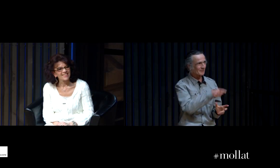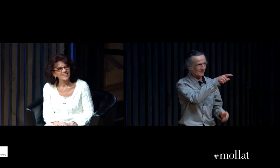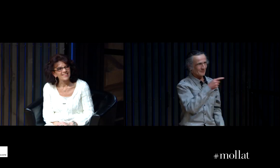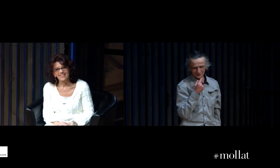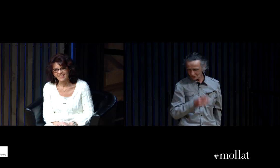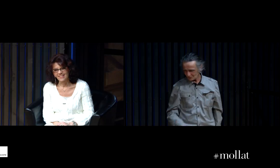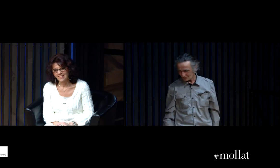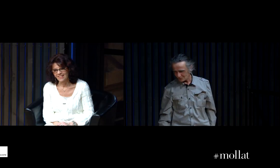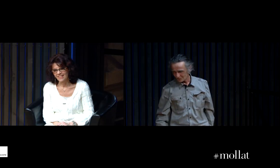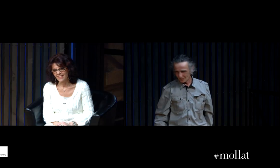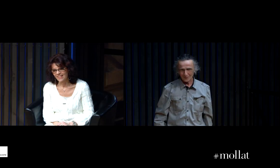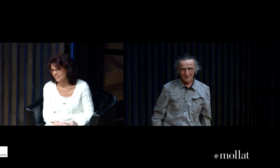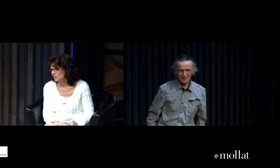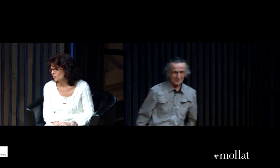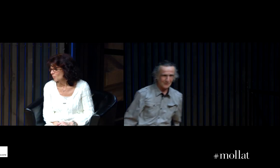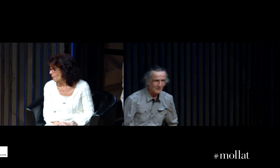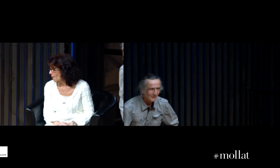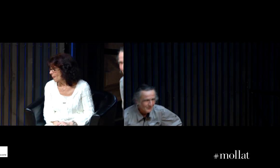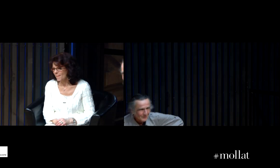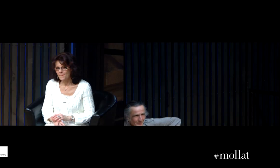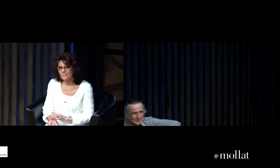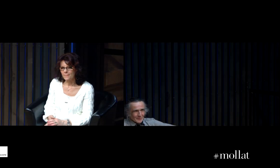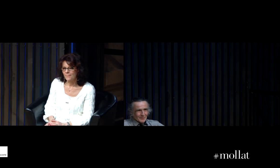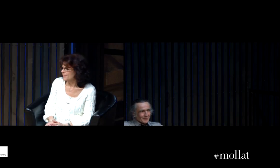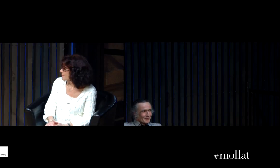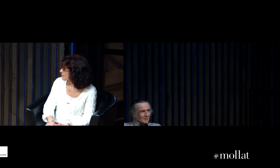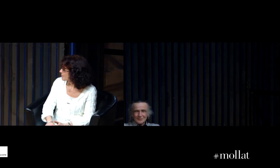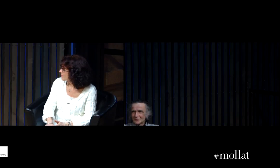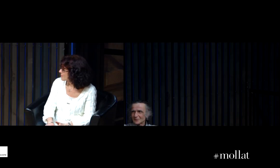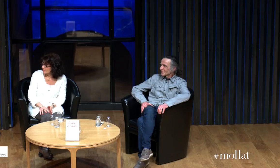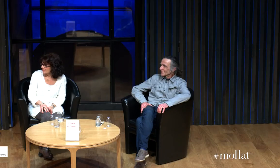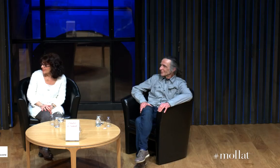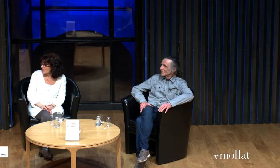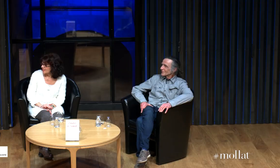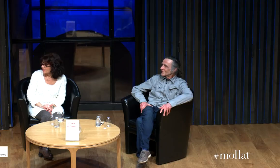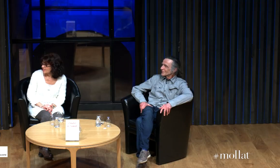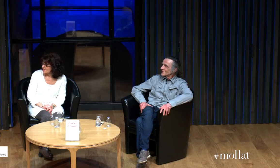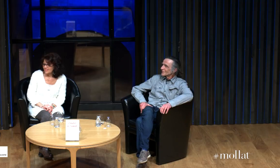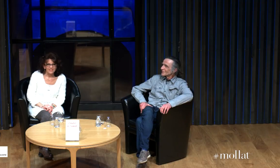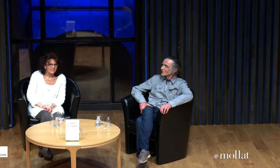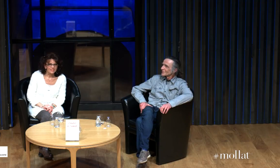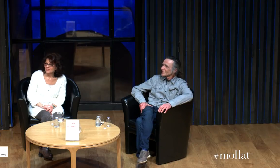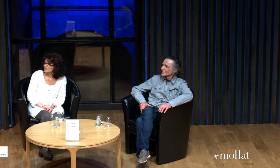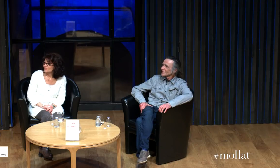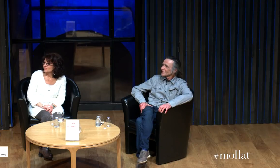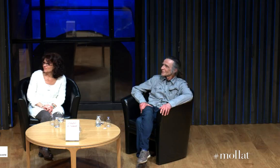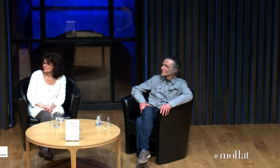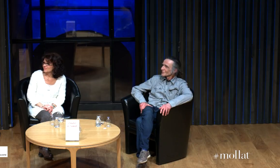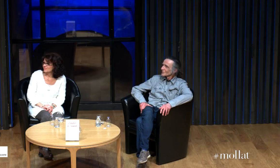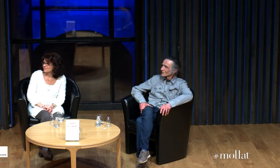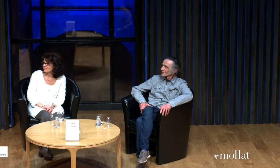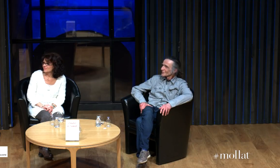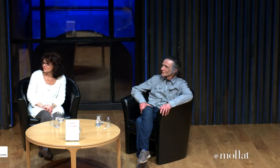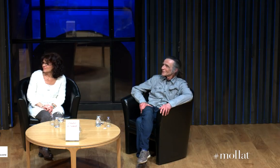J'ai une autre question. Je voudrais remercier quand même la librairie Mola, comme ça a été fait au début, parce que de nous